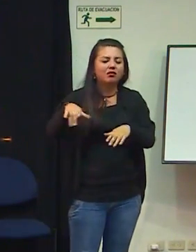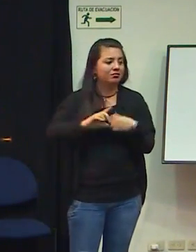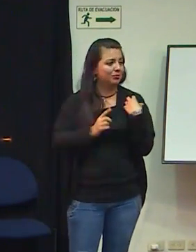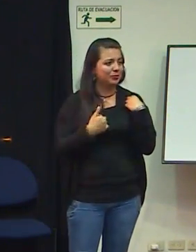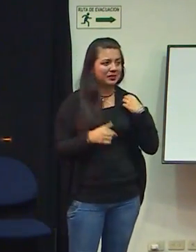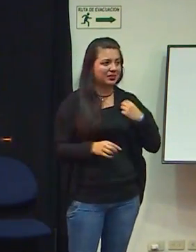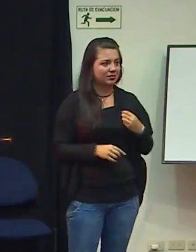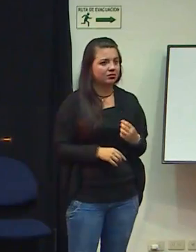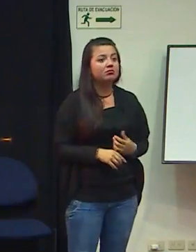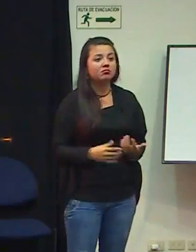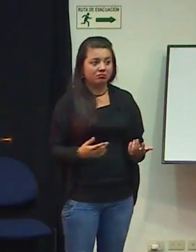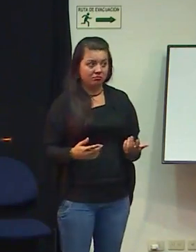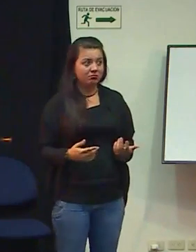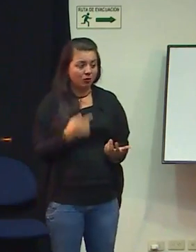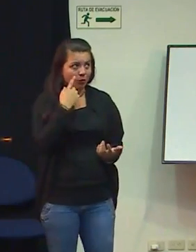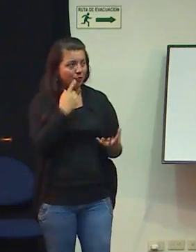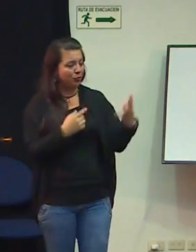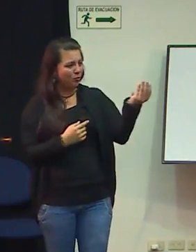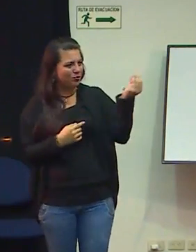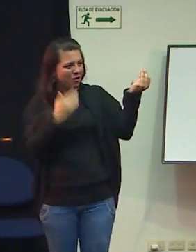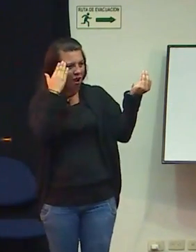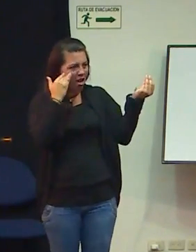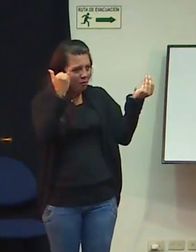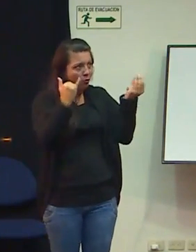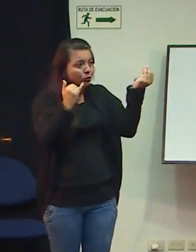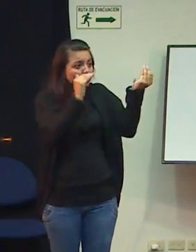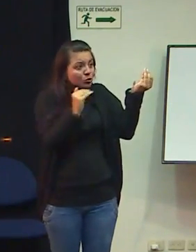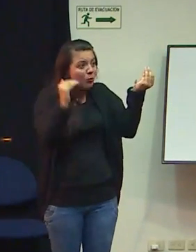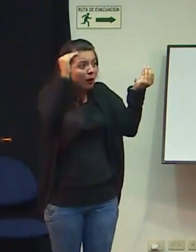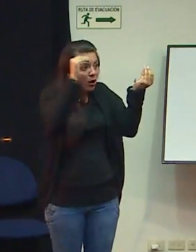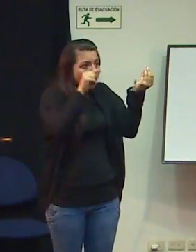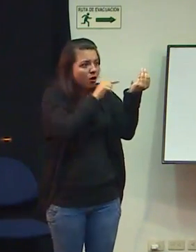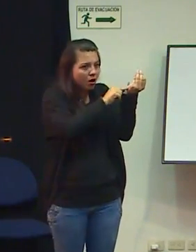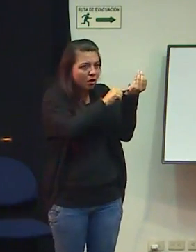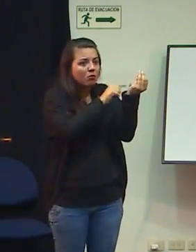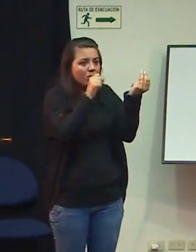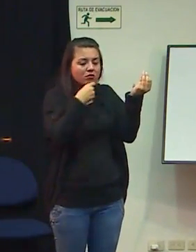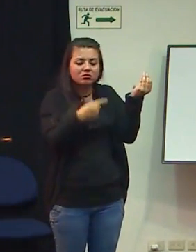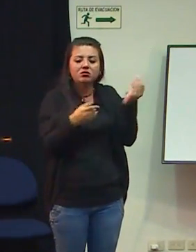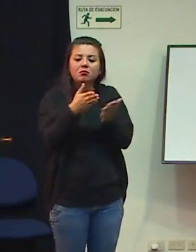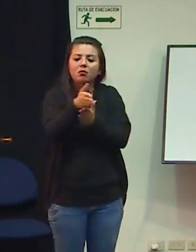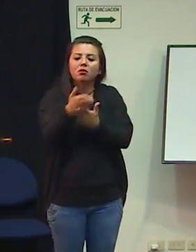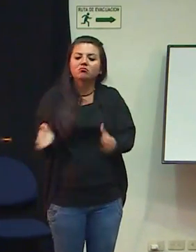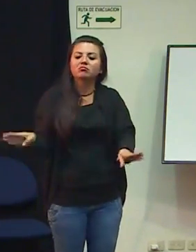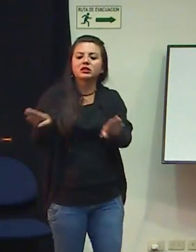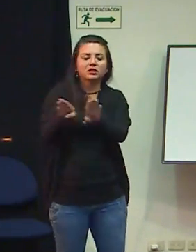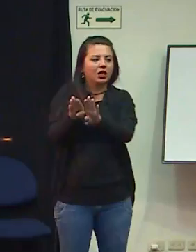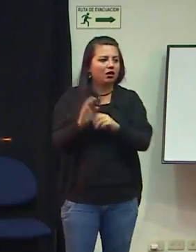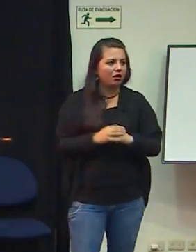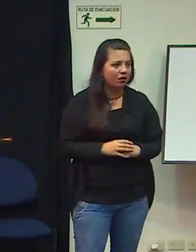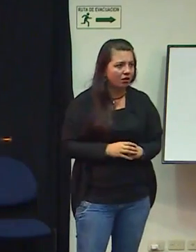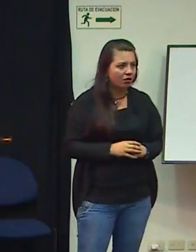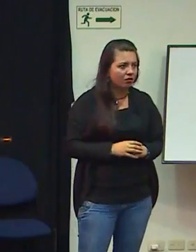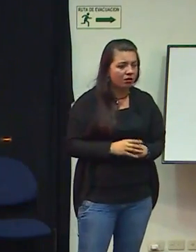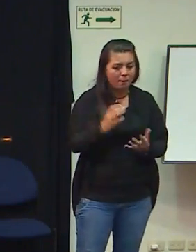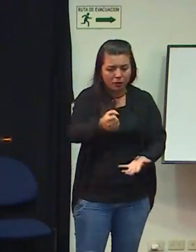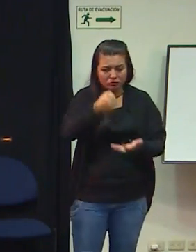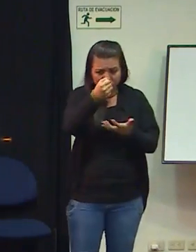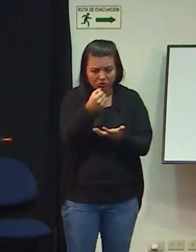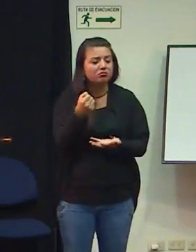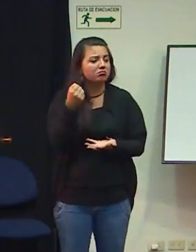que el consejo académico y consejo superior puede definir el cierre de un programa, puede definir el